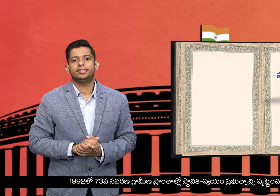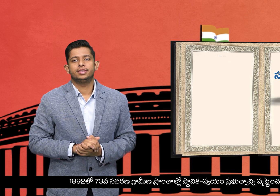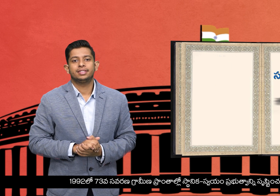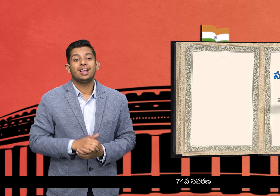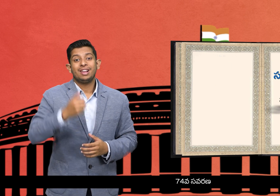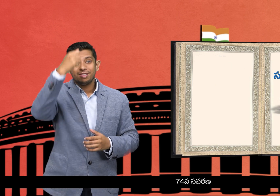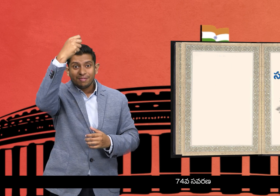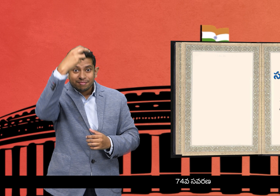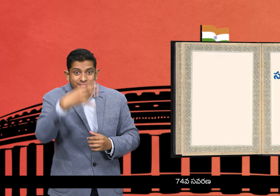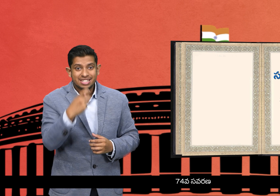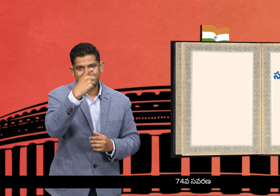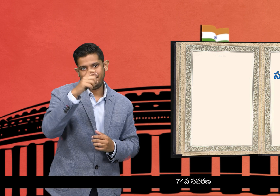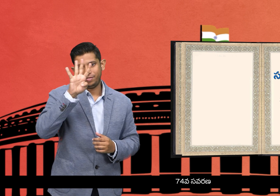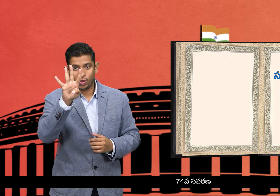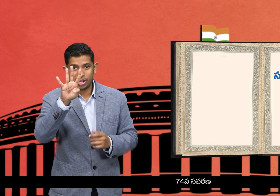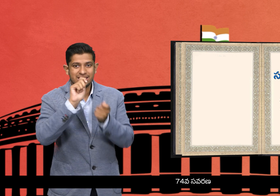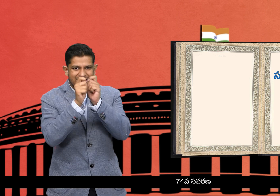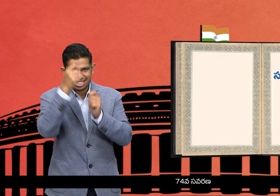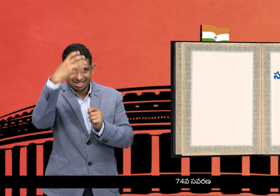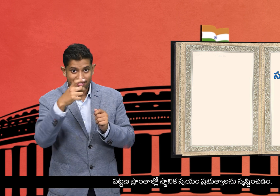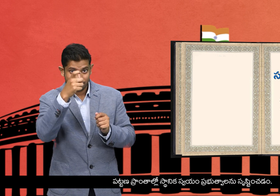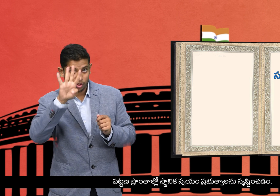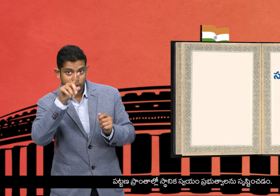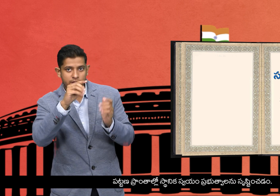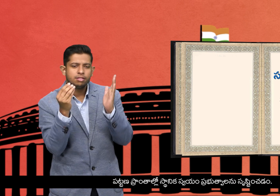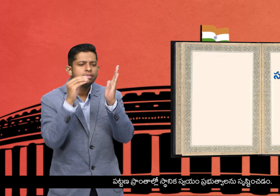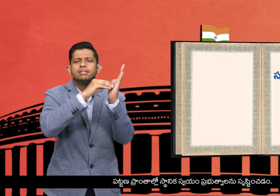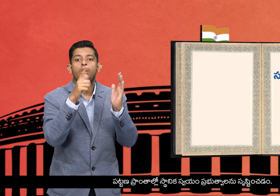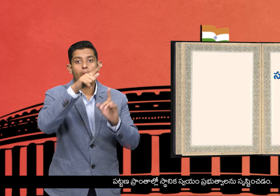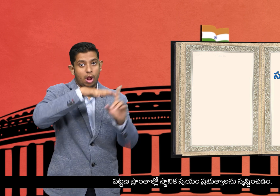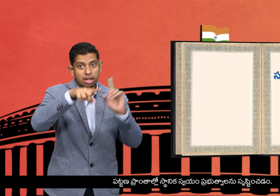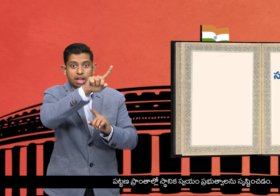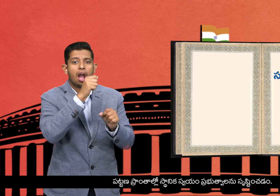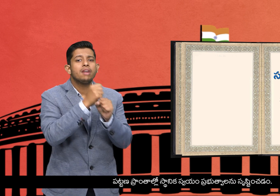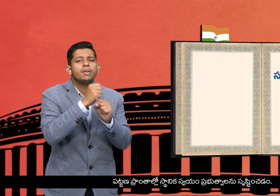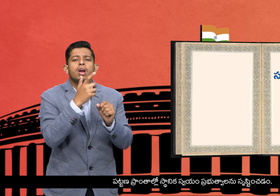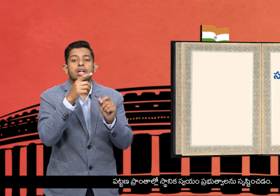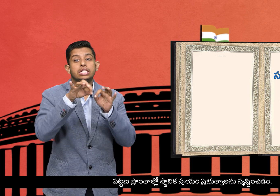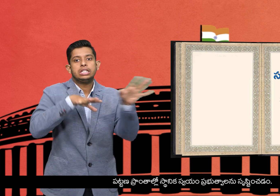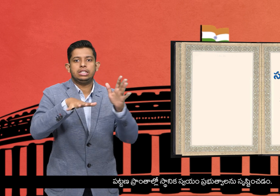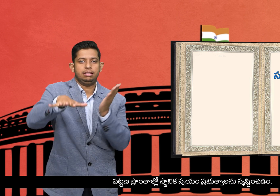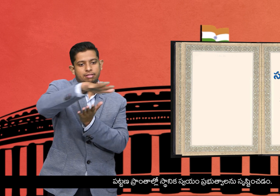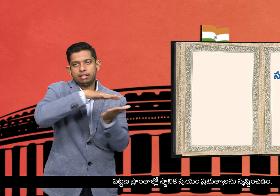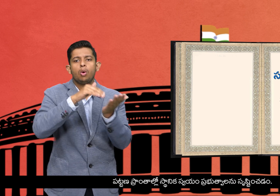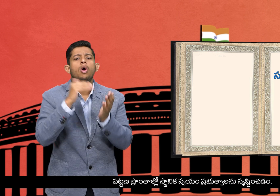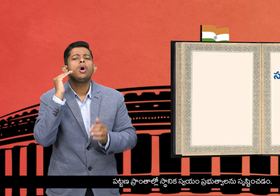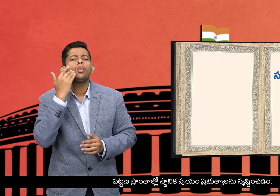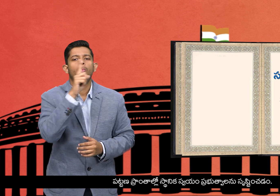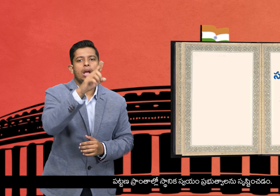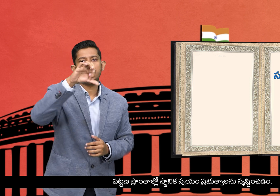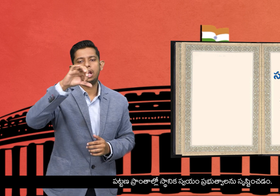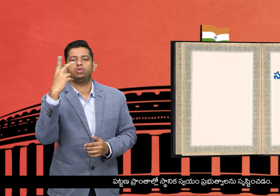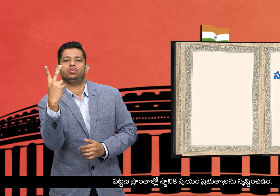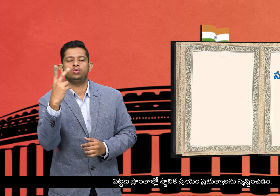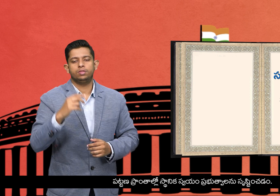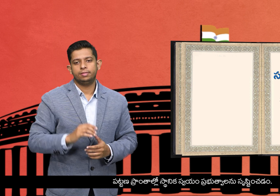మరియు 74వ సవరణ పట్టణ ప్రాంతాల్లో స్థానిక స్వయం ప్రభుత్వాలను సృష్టించటం.